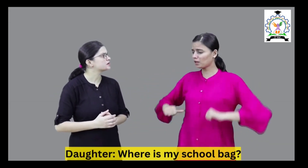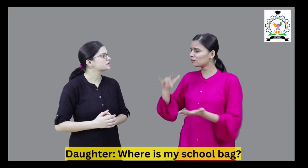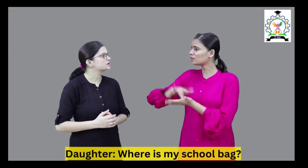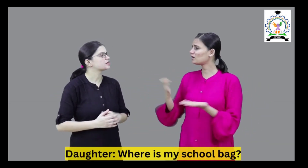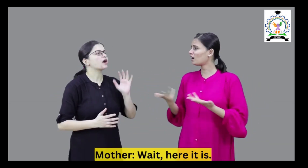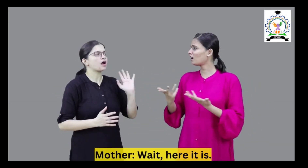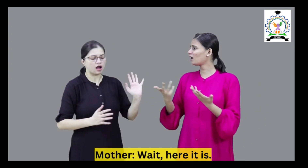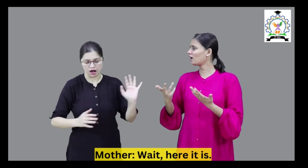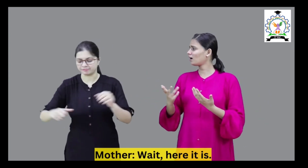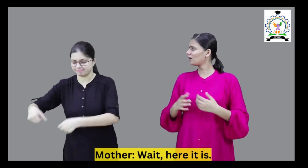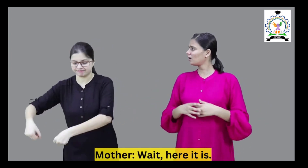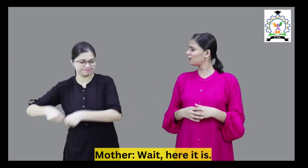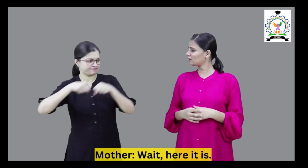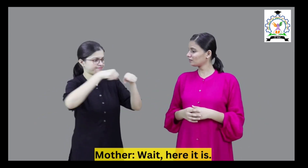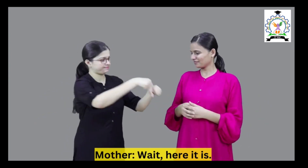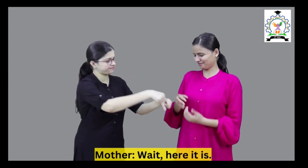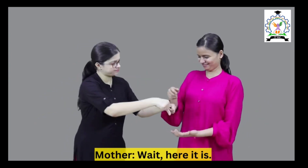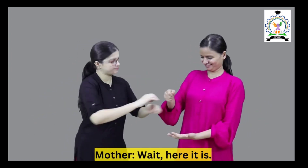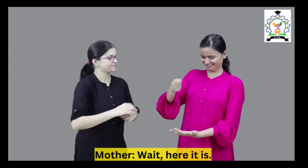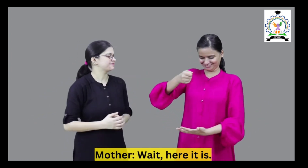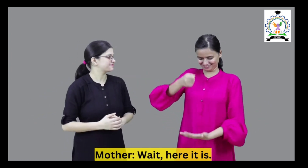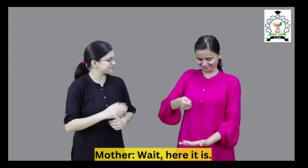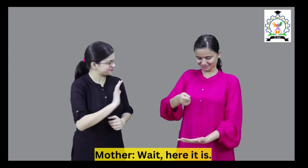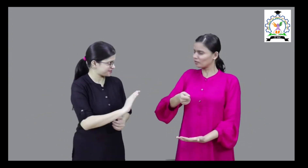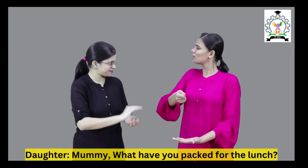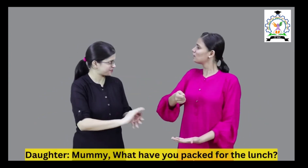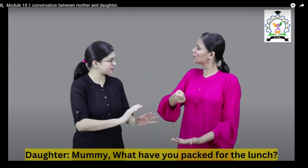मेरे स्कूल बैग कहाँ है? एक मिनट, ये लो।